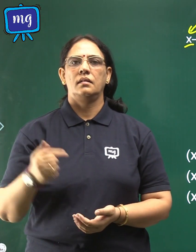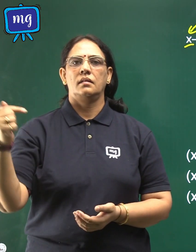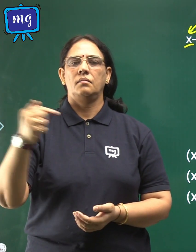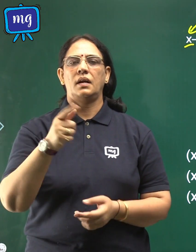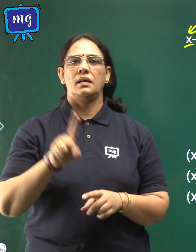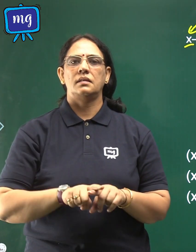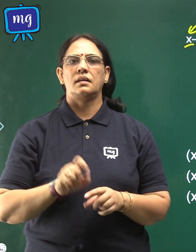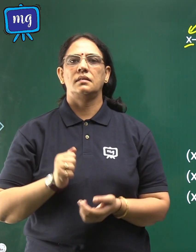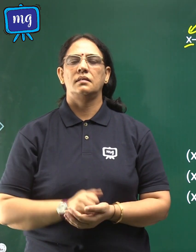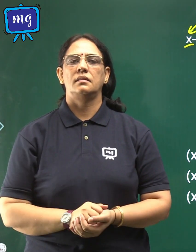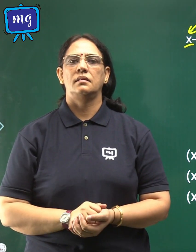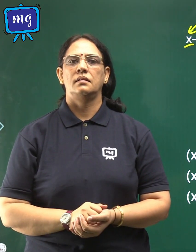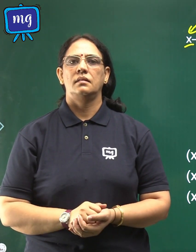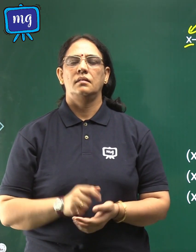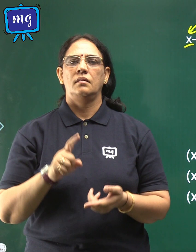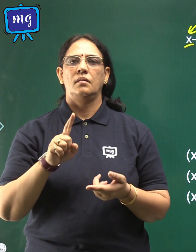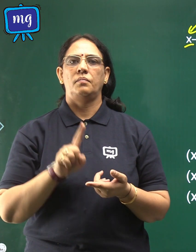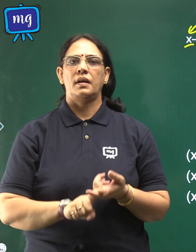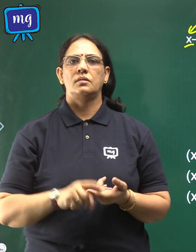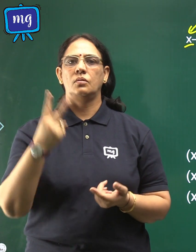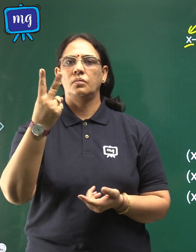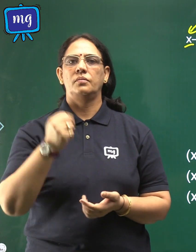माइनस एक्स प्लस दो।